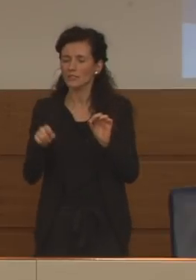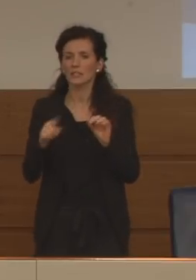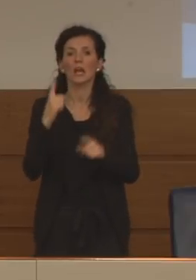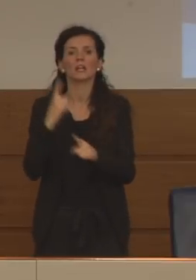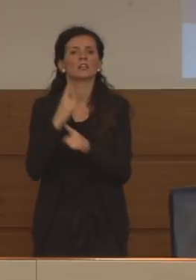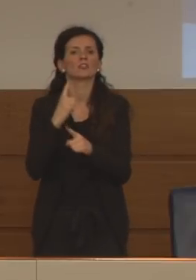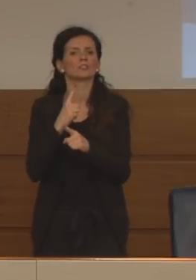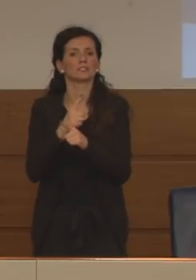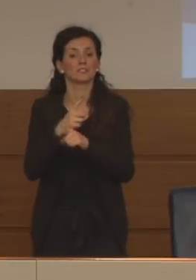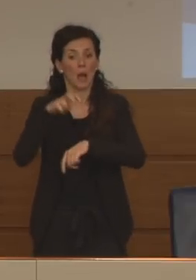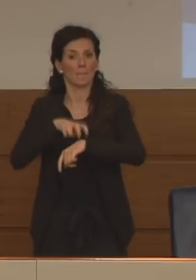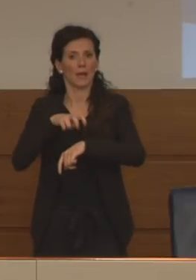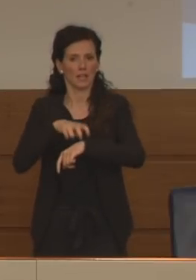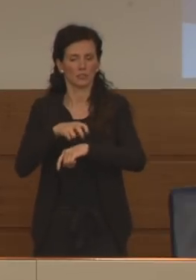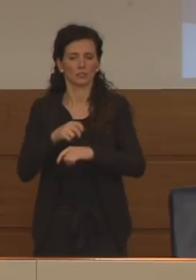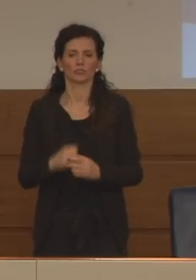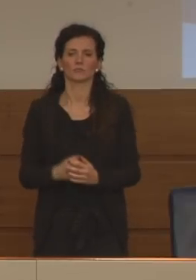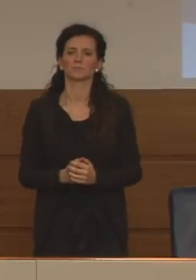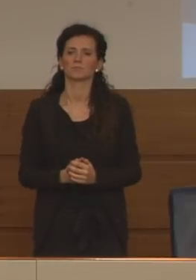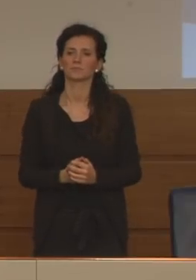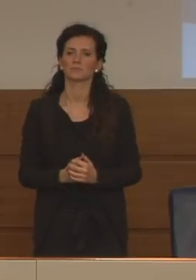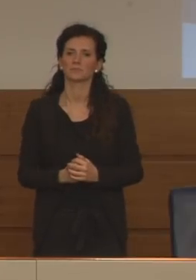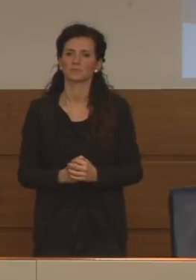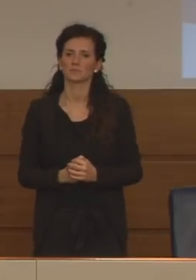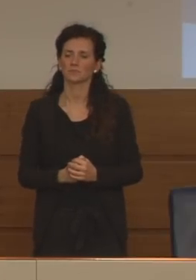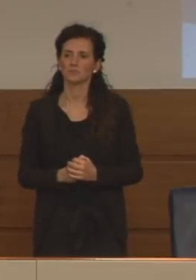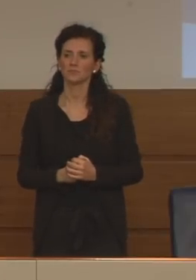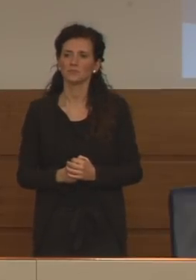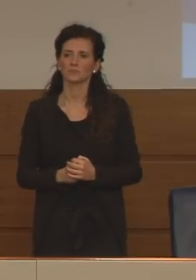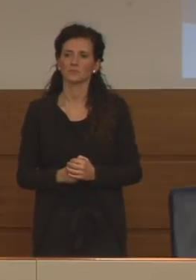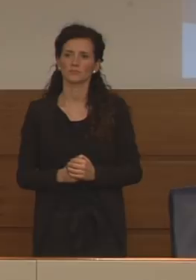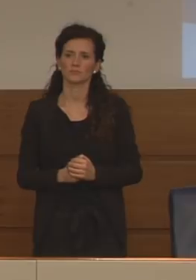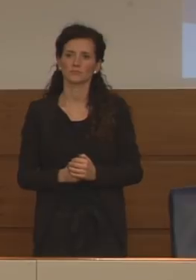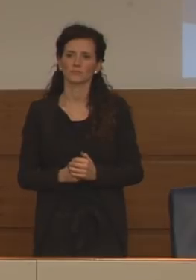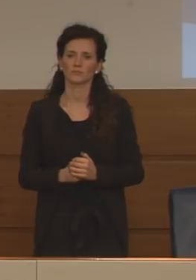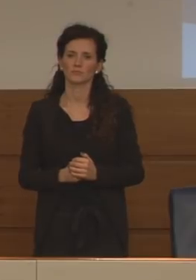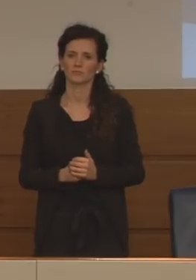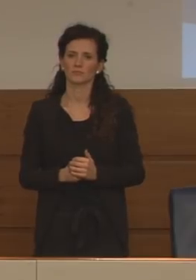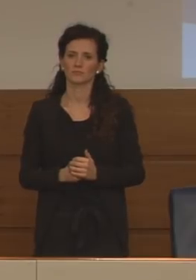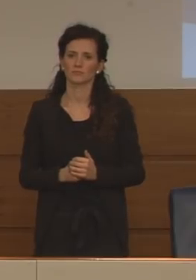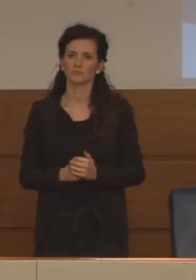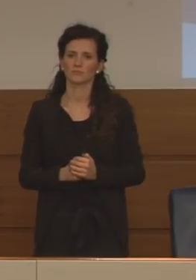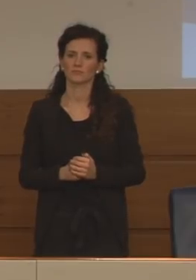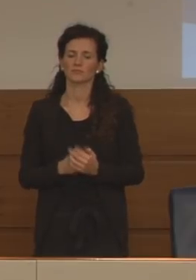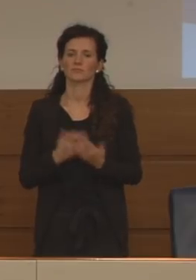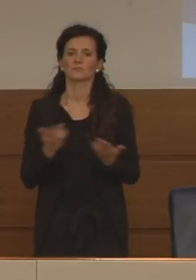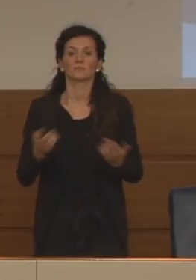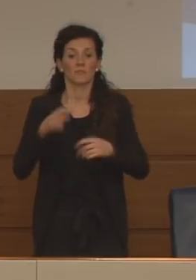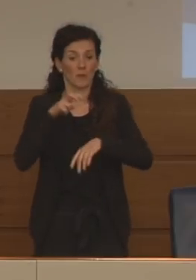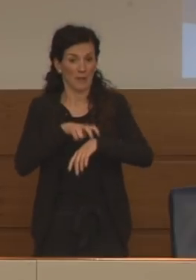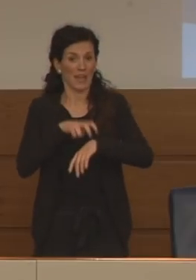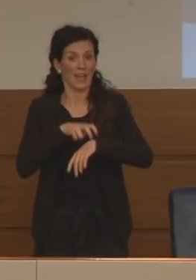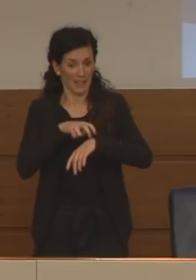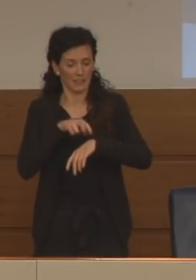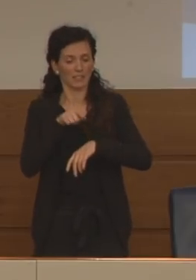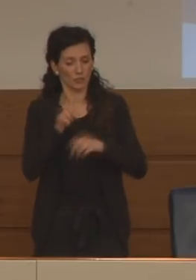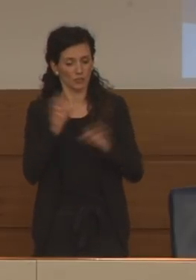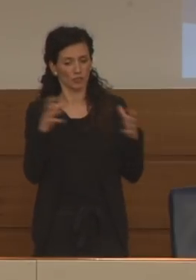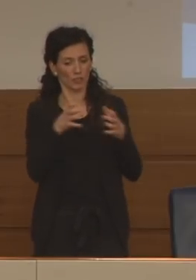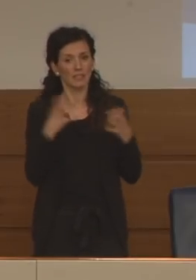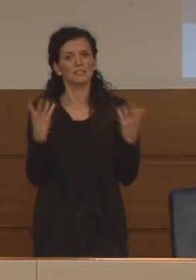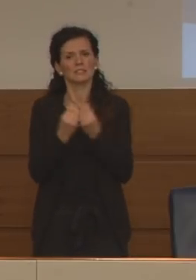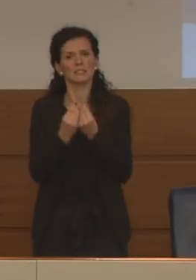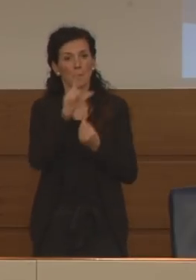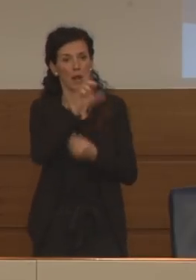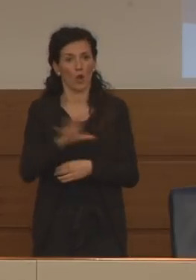di medici a proposito di medici abbiamo organizzato con regione lombardia